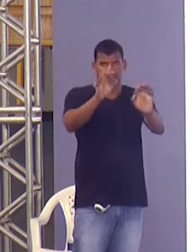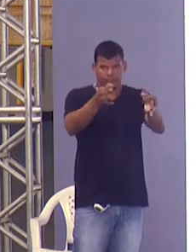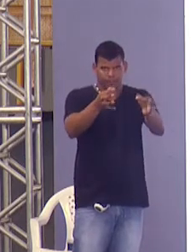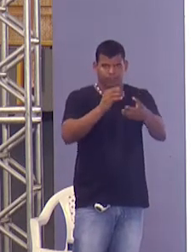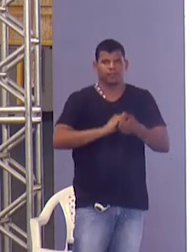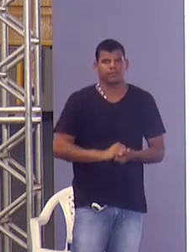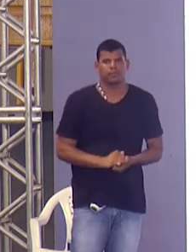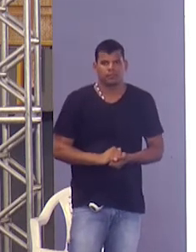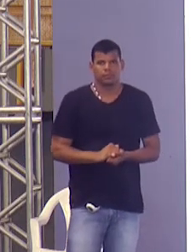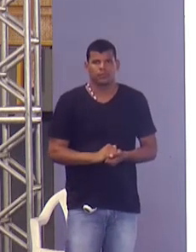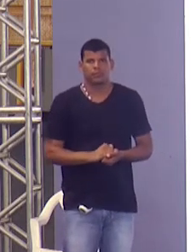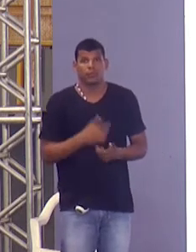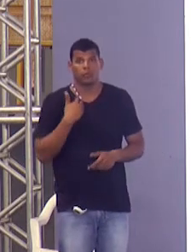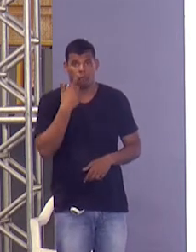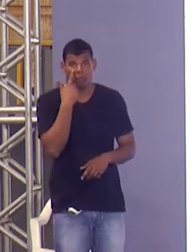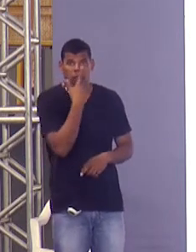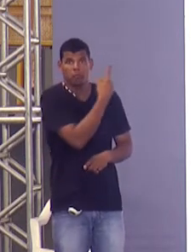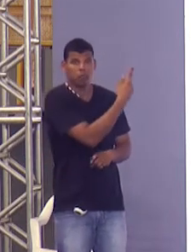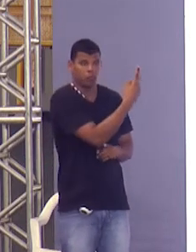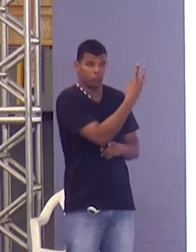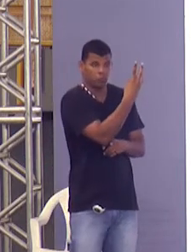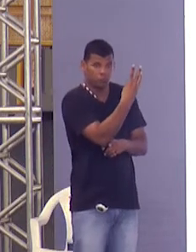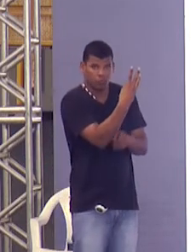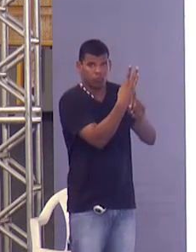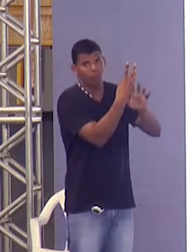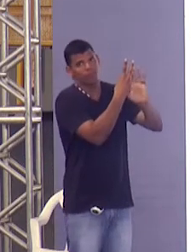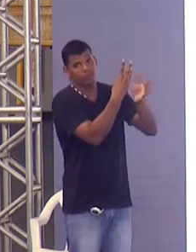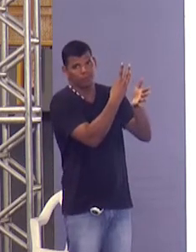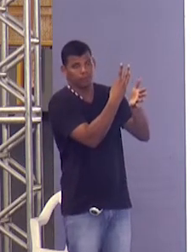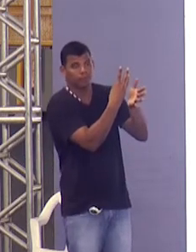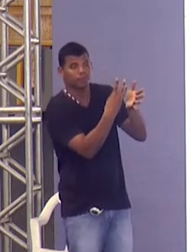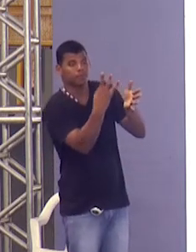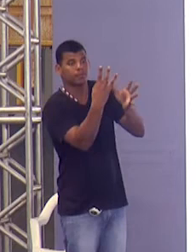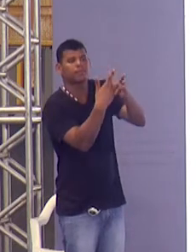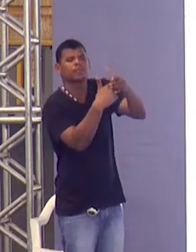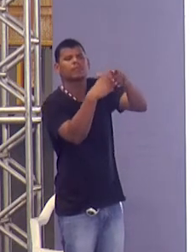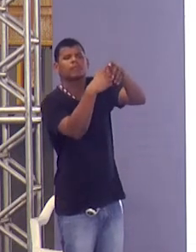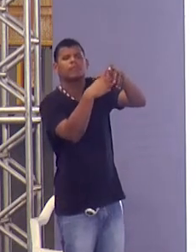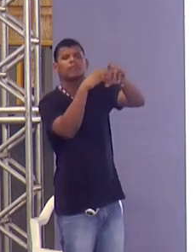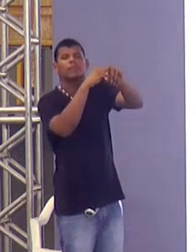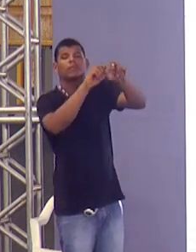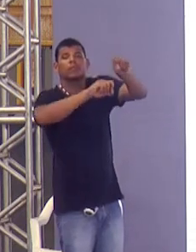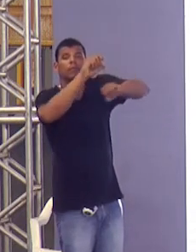quem é que vai ser a quarta bolinha? Tem que ser 3, por quê, ó?